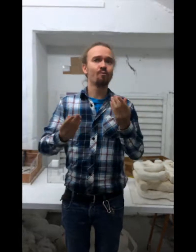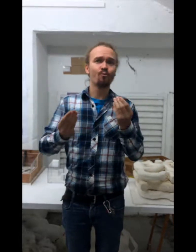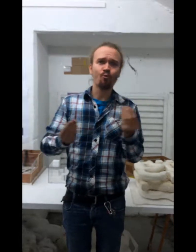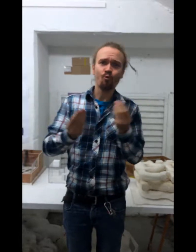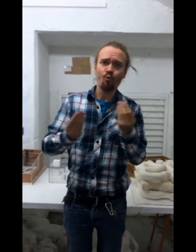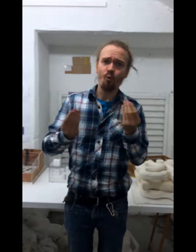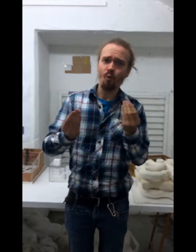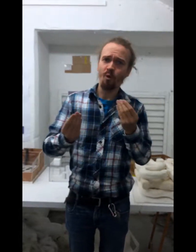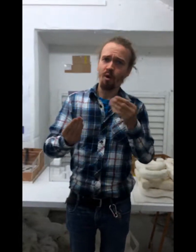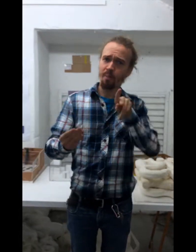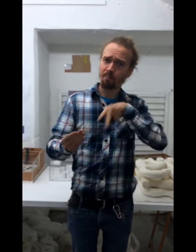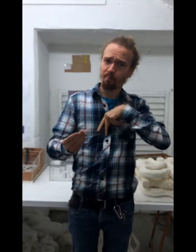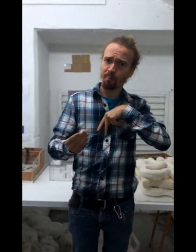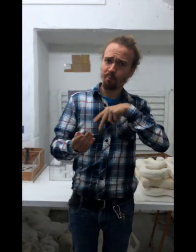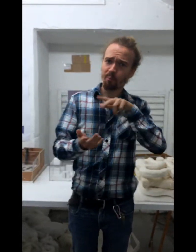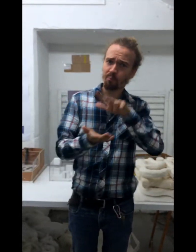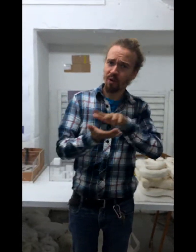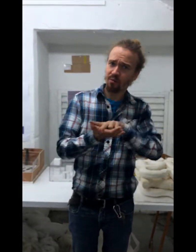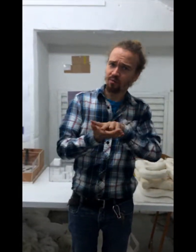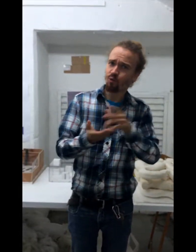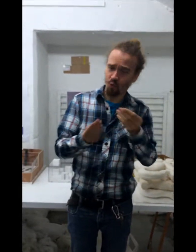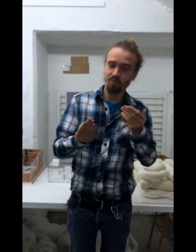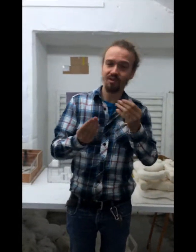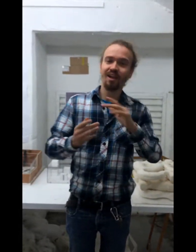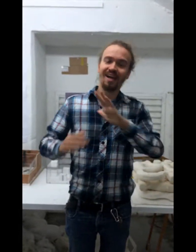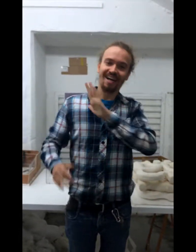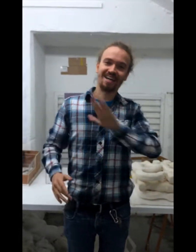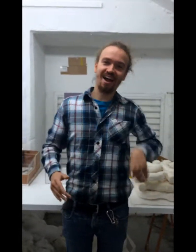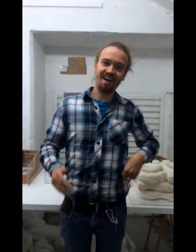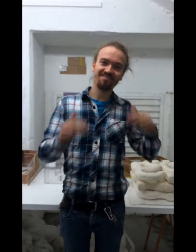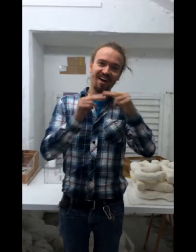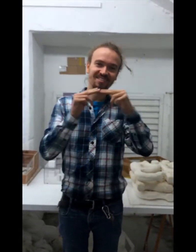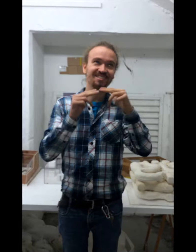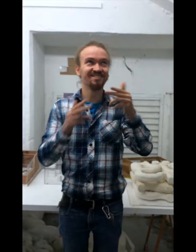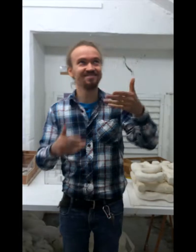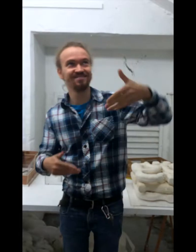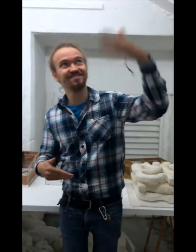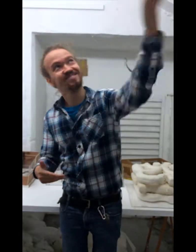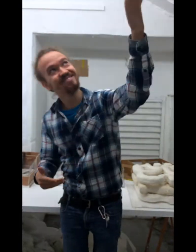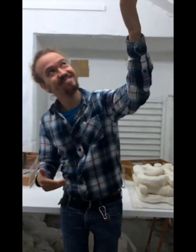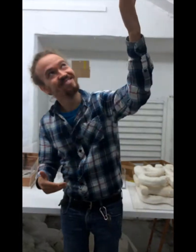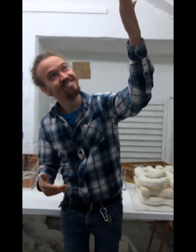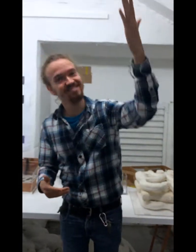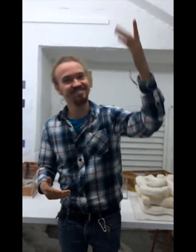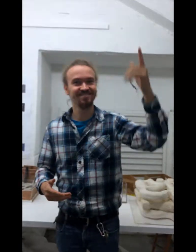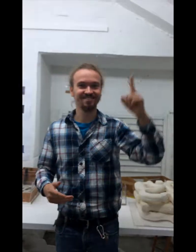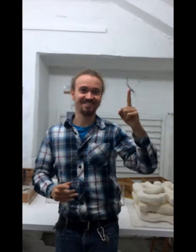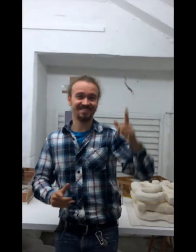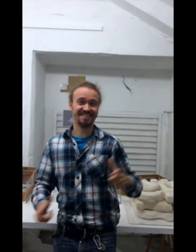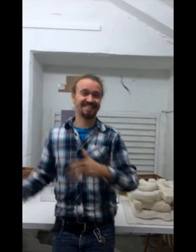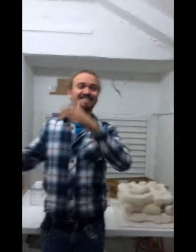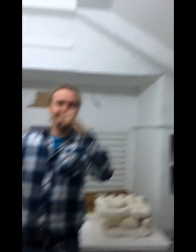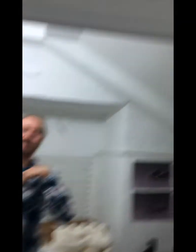tour vient d'être créée et à votre avis où se trouve mon appartement? Il se trouve au tout dernier étage, tout